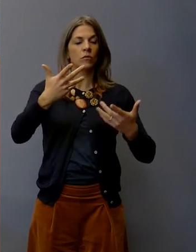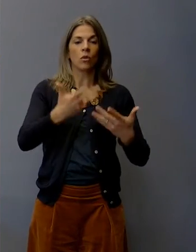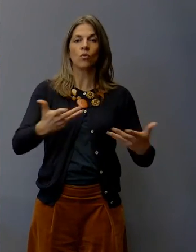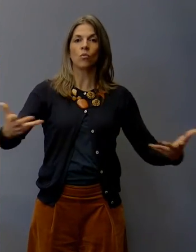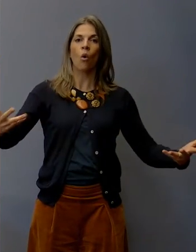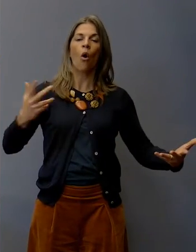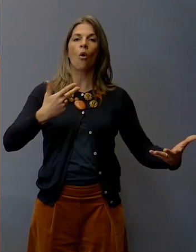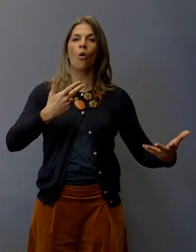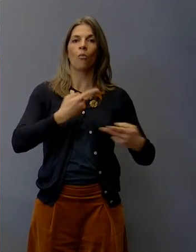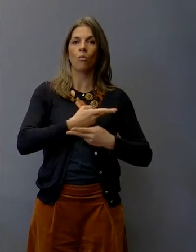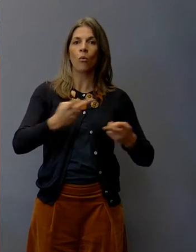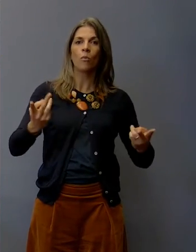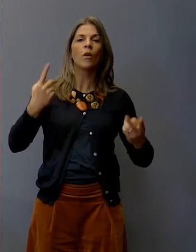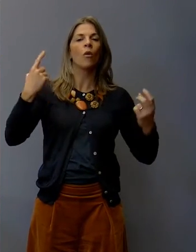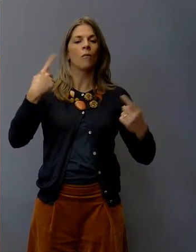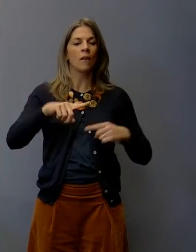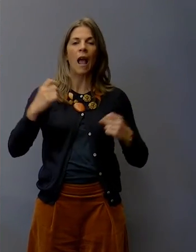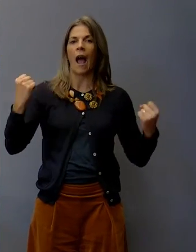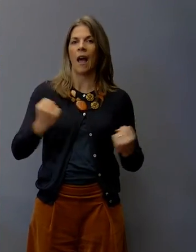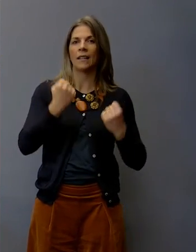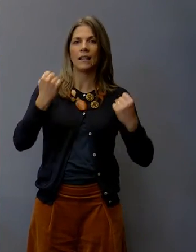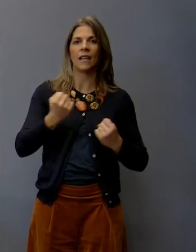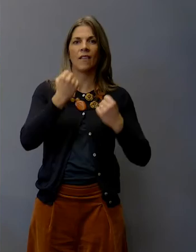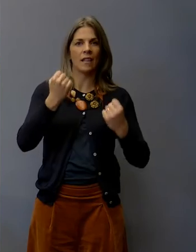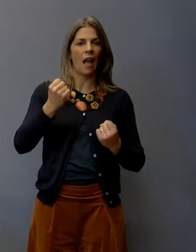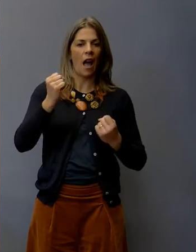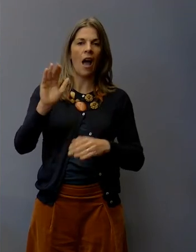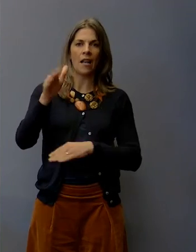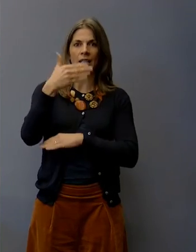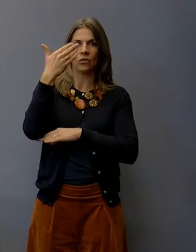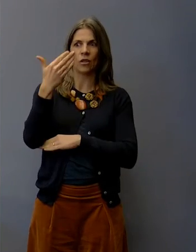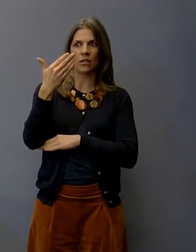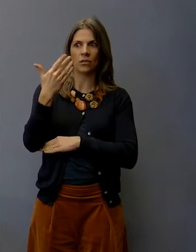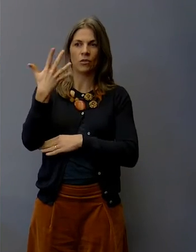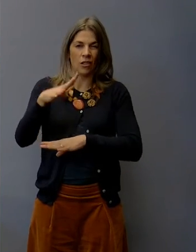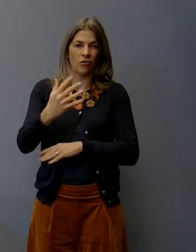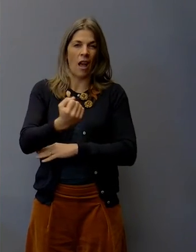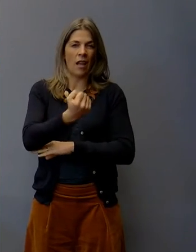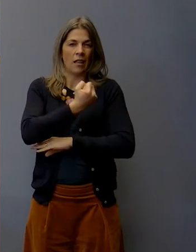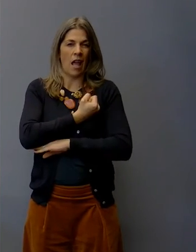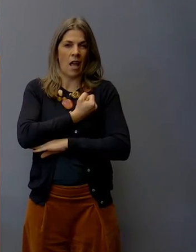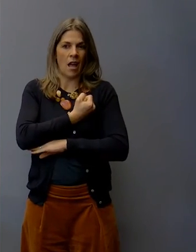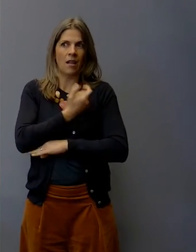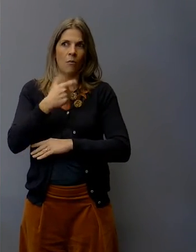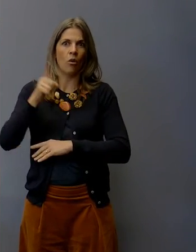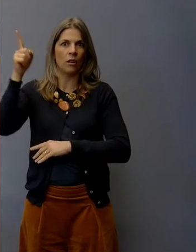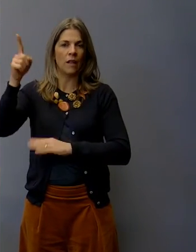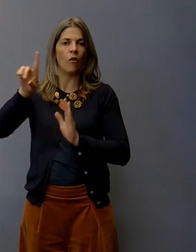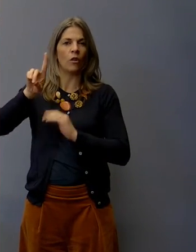attività della ristorazione fortemente colpite dalle misure dei vari dpcm con te